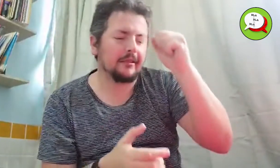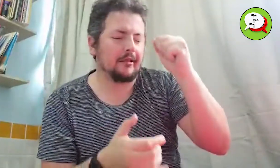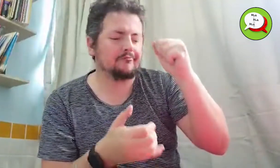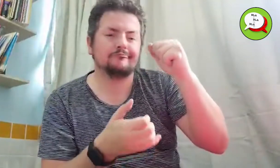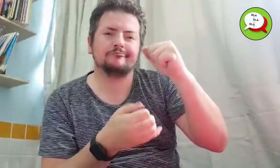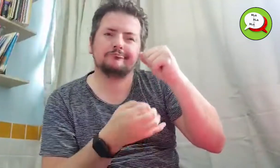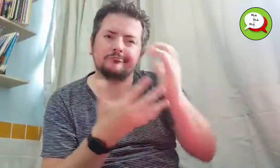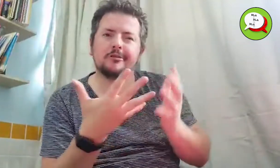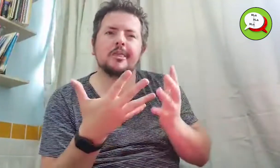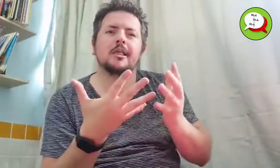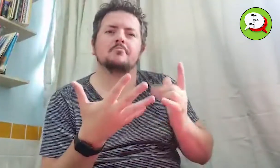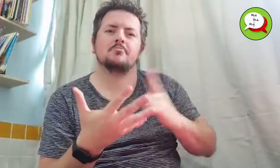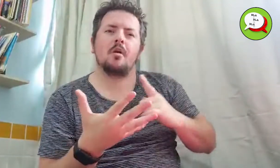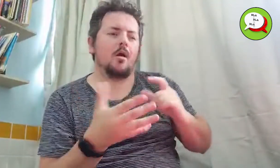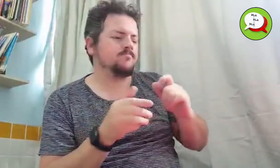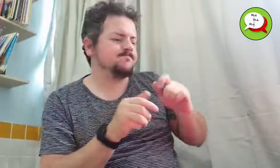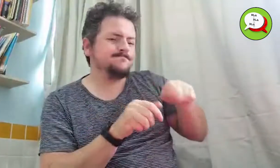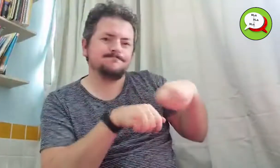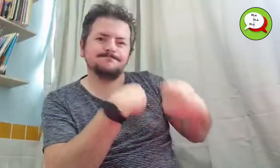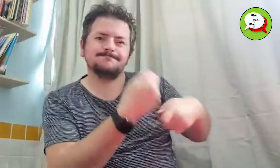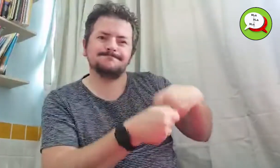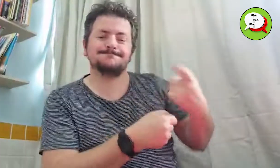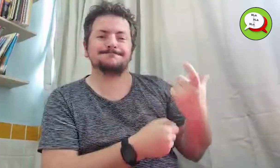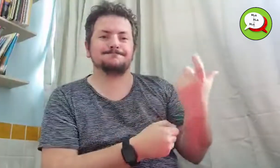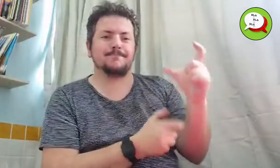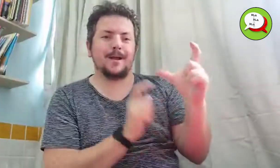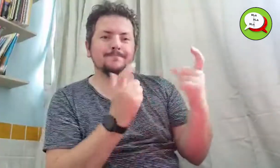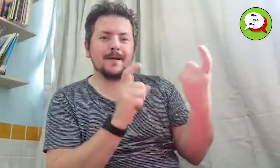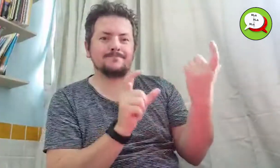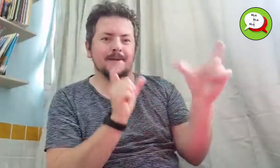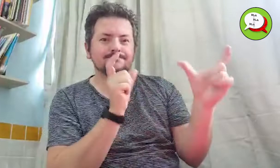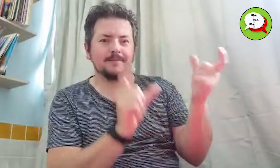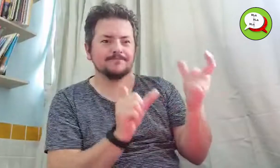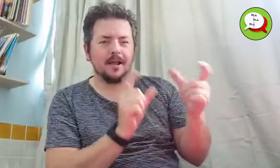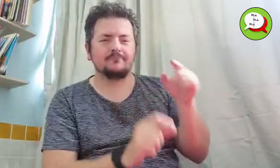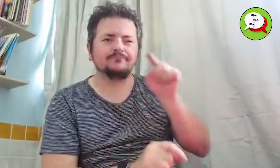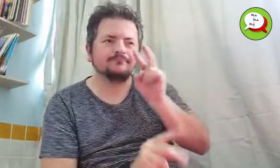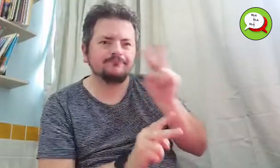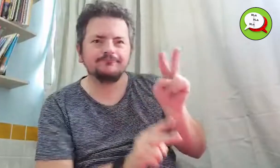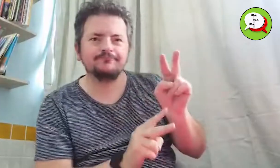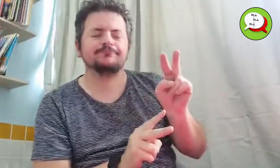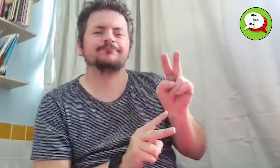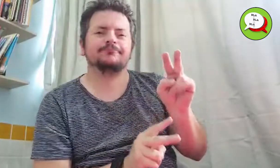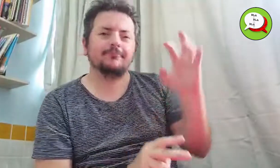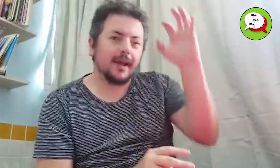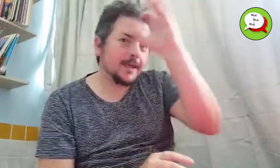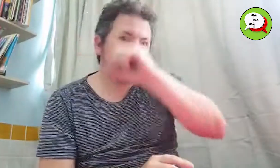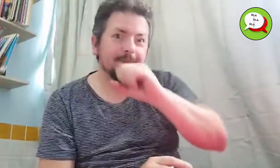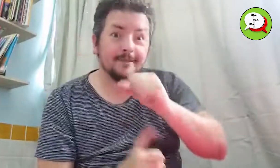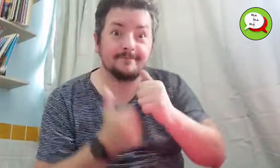Vamos aprender um pouquinho de Libras, vamos aprender alguns sinais de algumas palavras? Vamos aprender? Bora